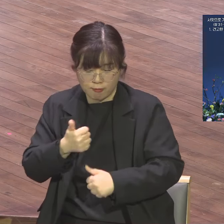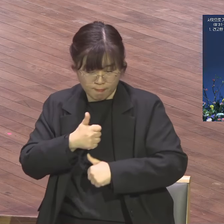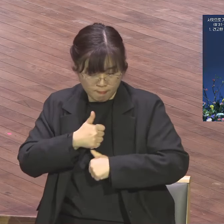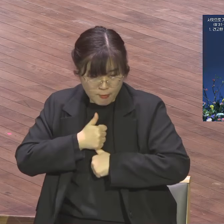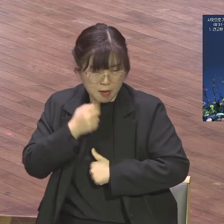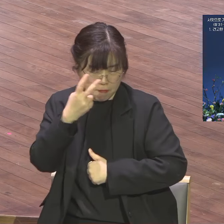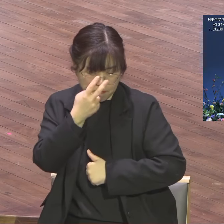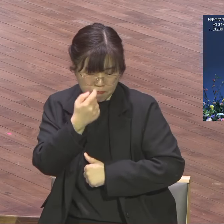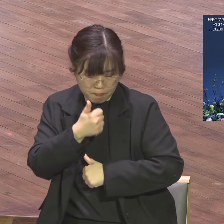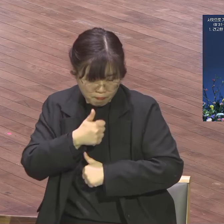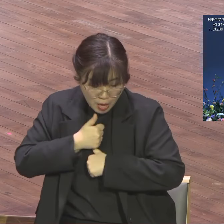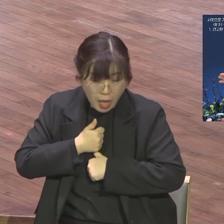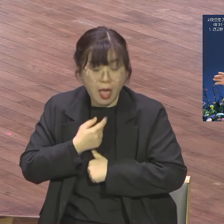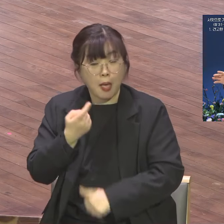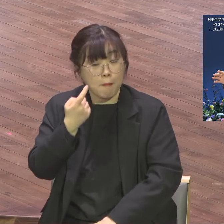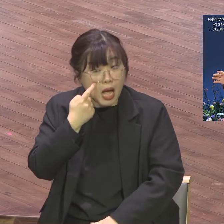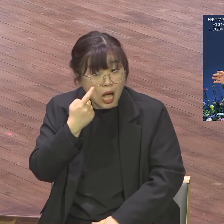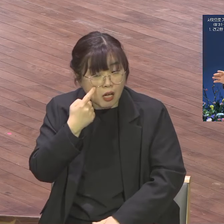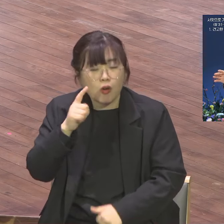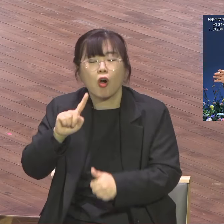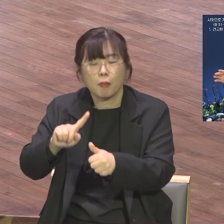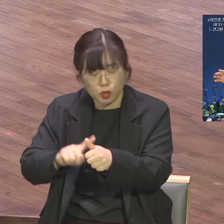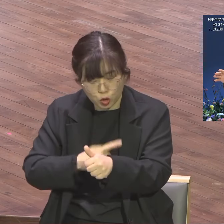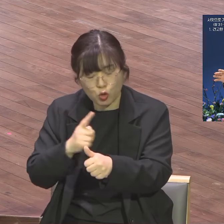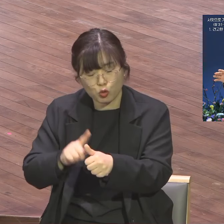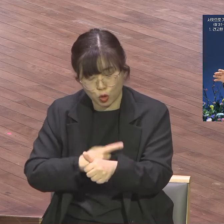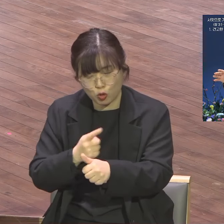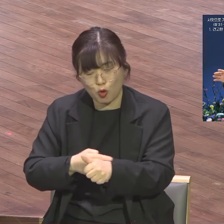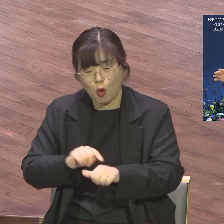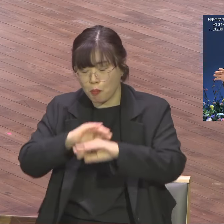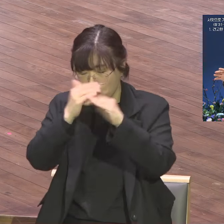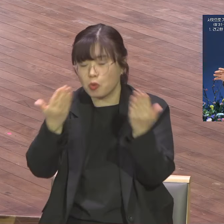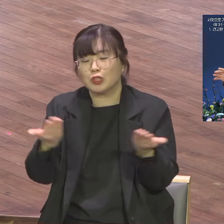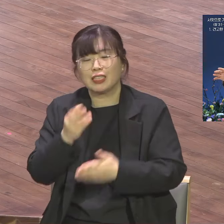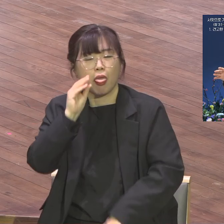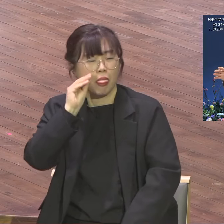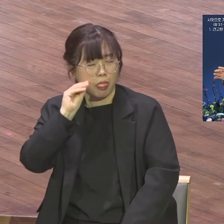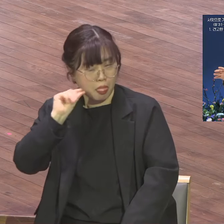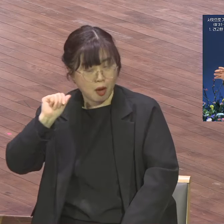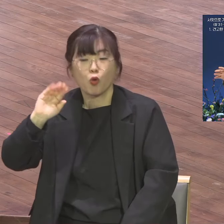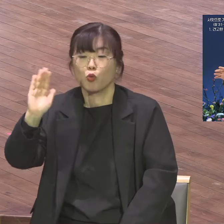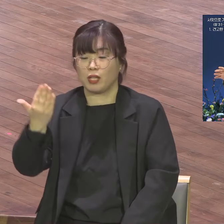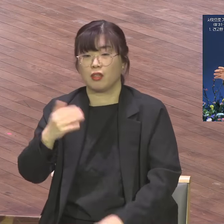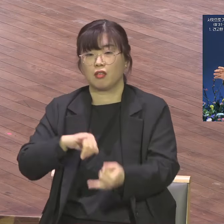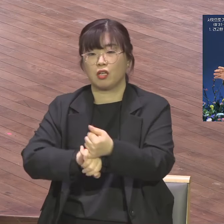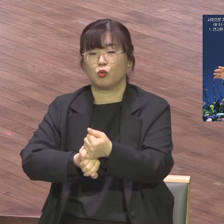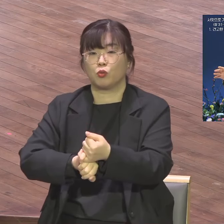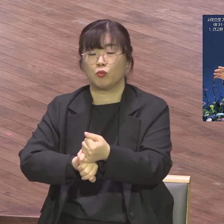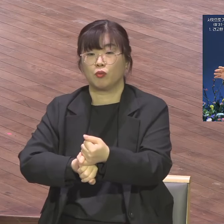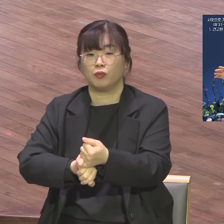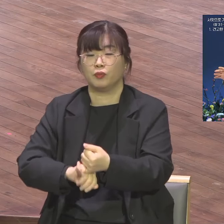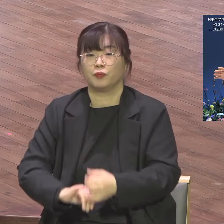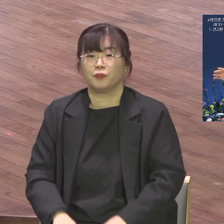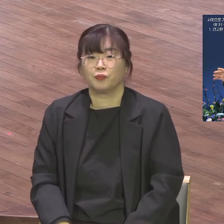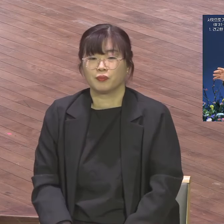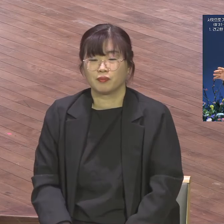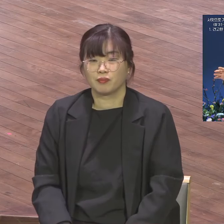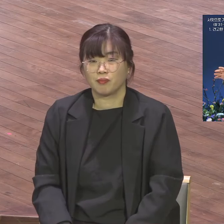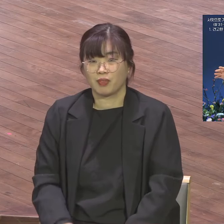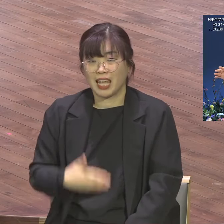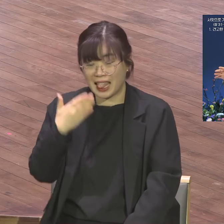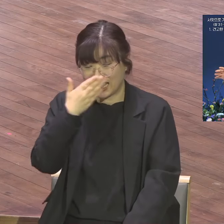그렇게 되면 너가 평탄하게 될 것이다. 이 험한 가난 지금 가난 땅 가는 이